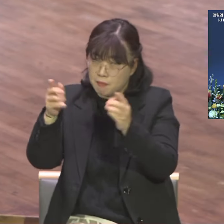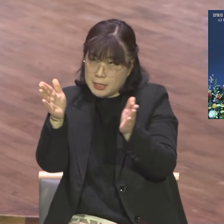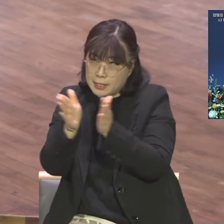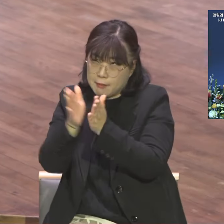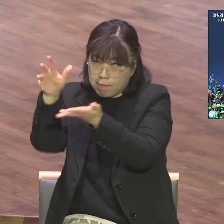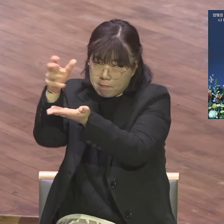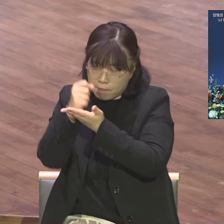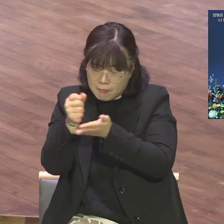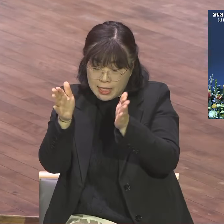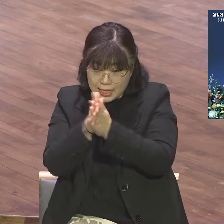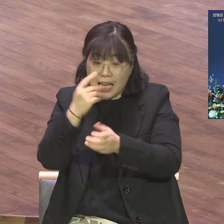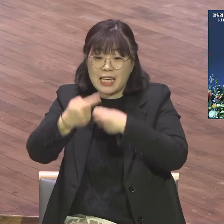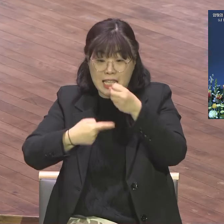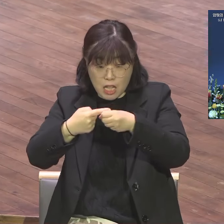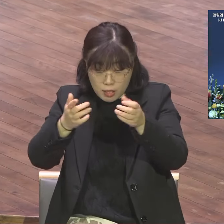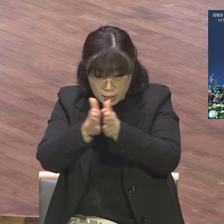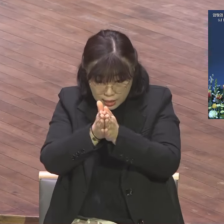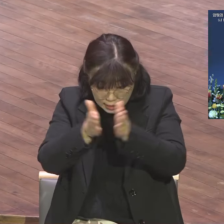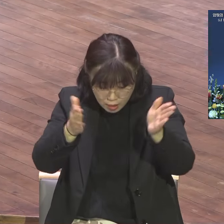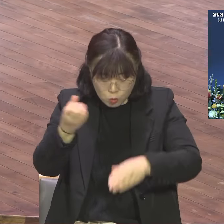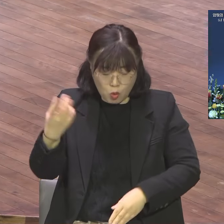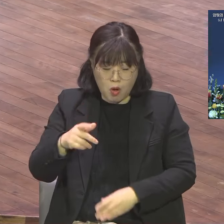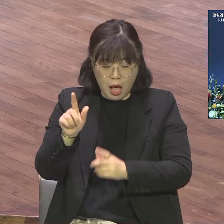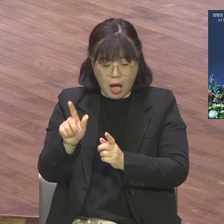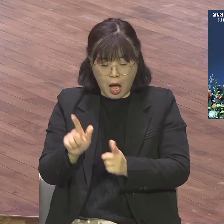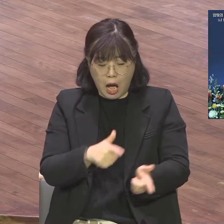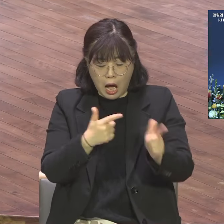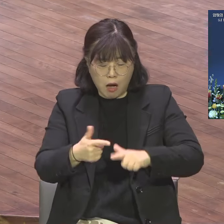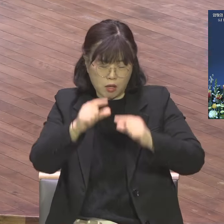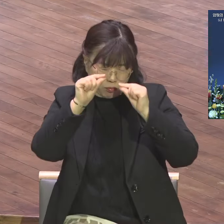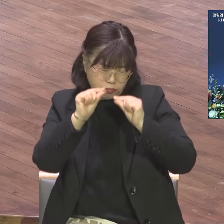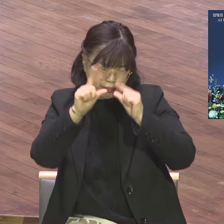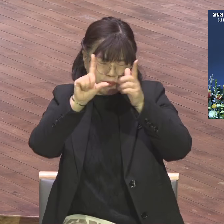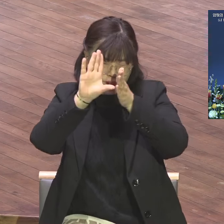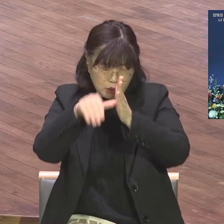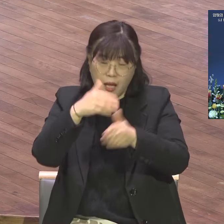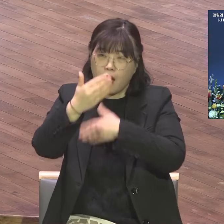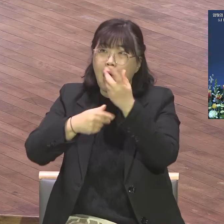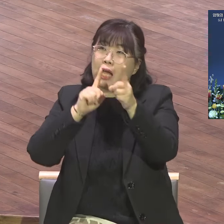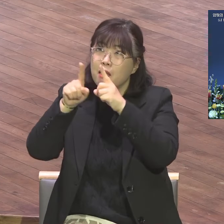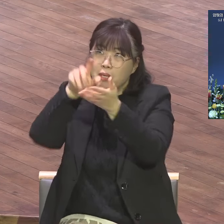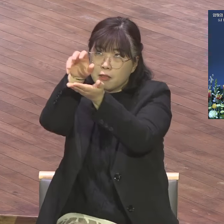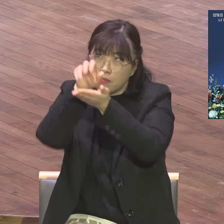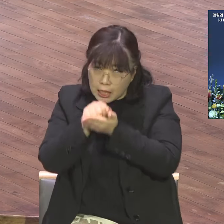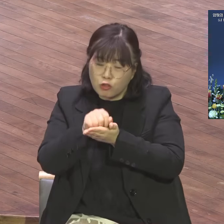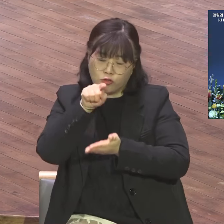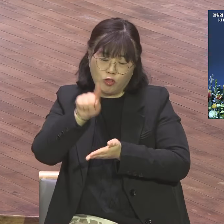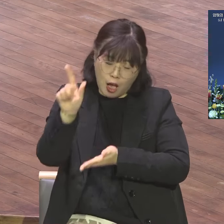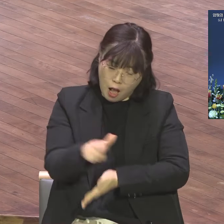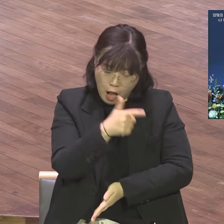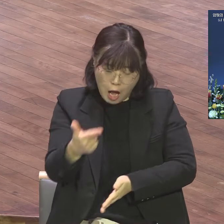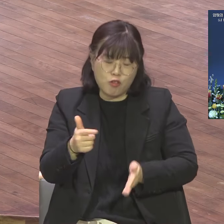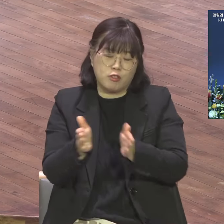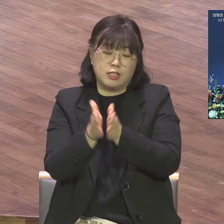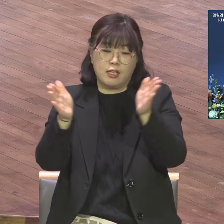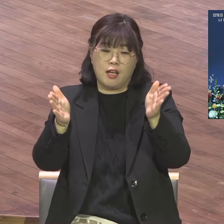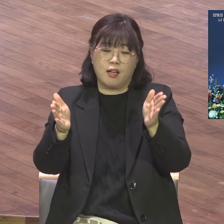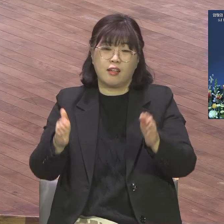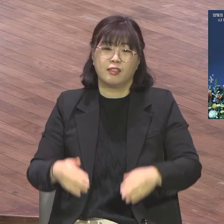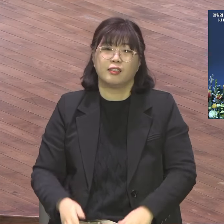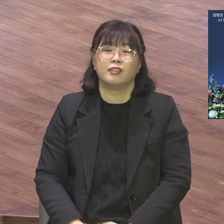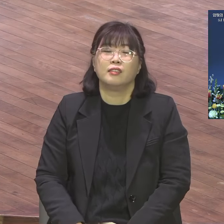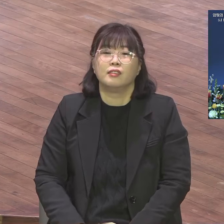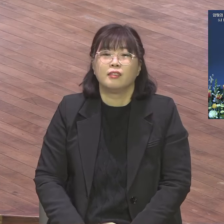아멘. 말씀으로 그렇게 언약 성취되는 CVDIP의 삶을 살아야 되는데 주어진 언약대로 이